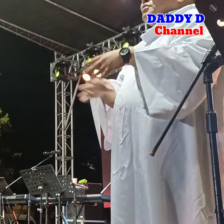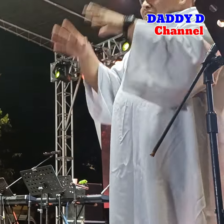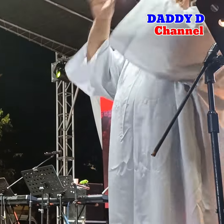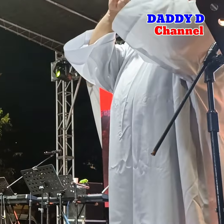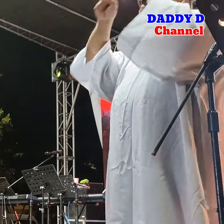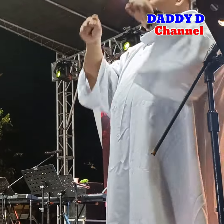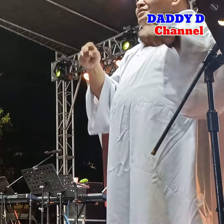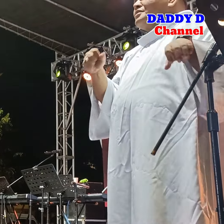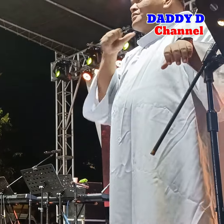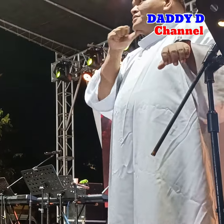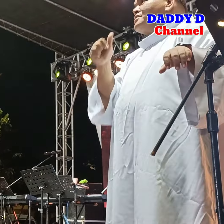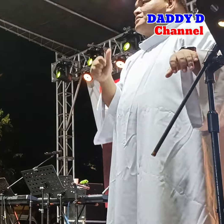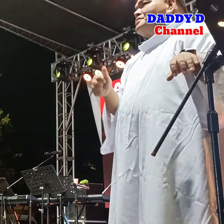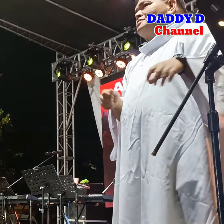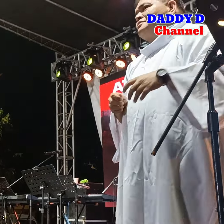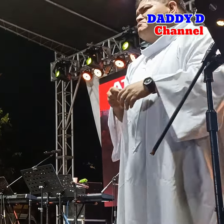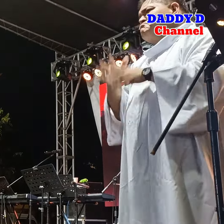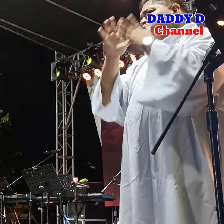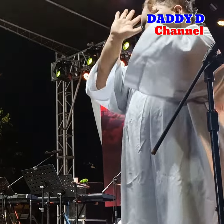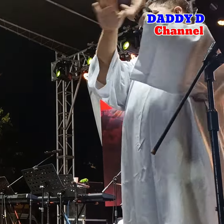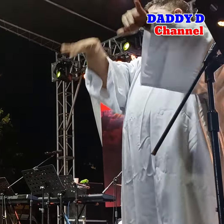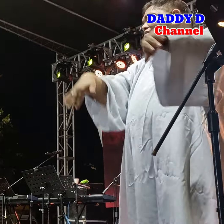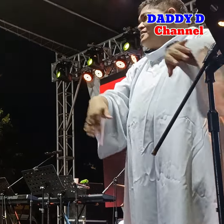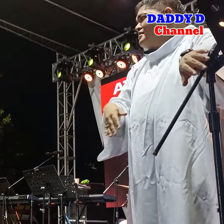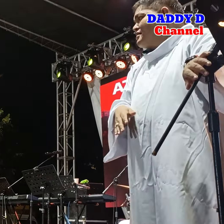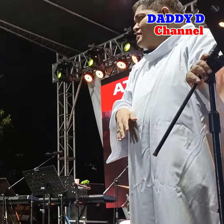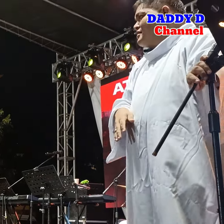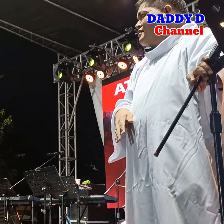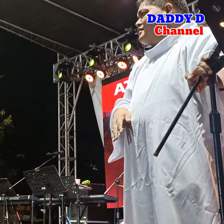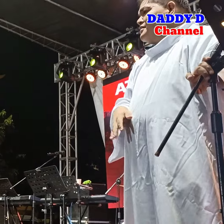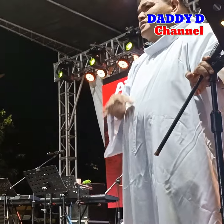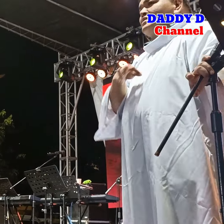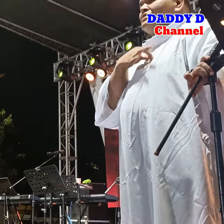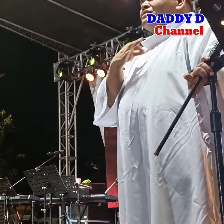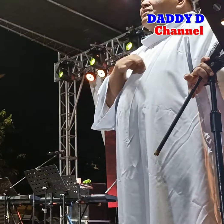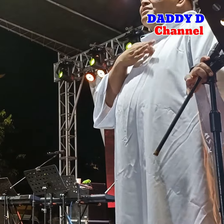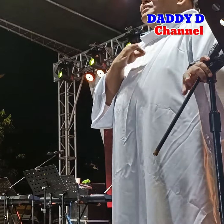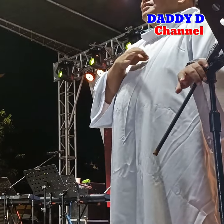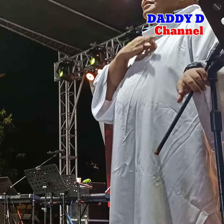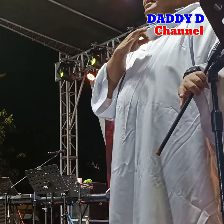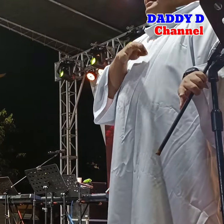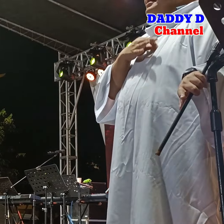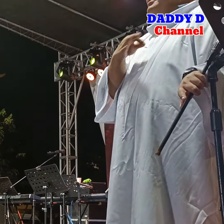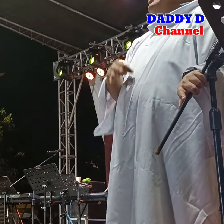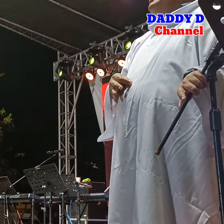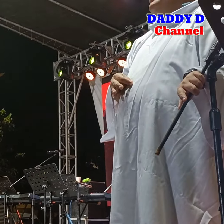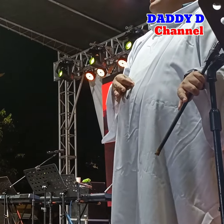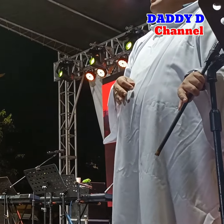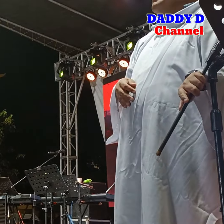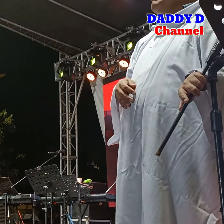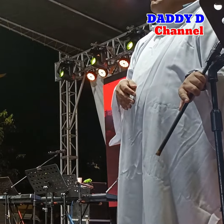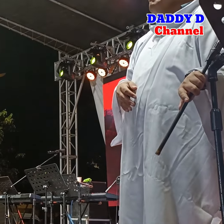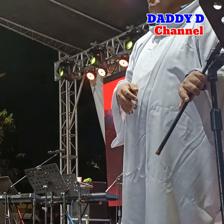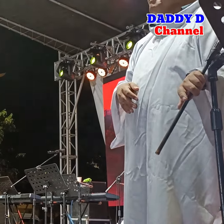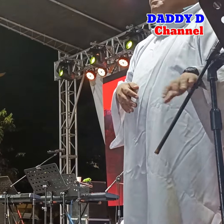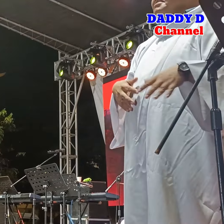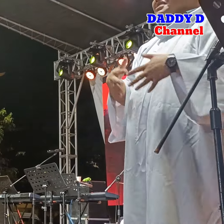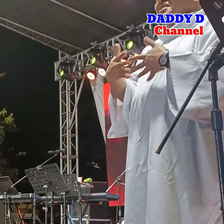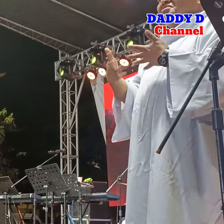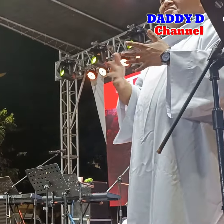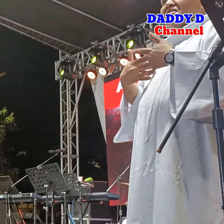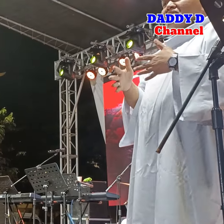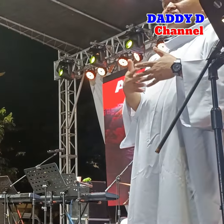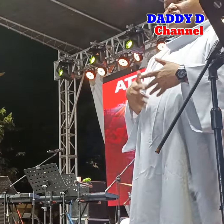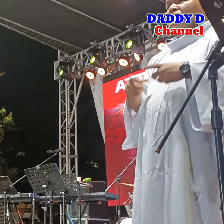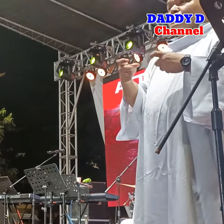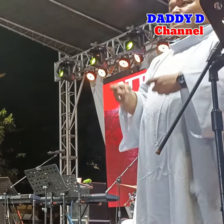Presidente na siya, hindi na niya tayo kailangan eh. Yun ang pakiramdam niya. Pwes, ang trabaho